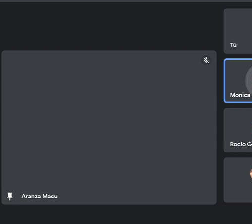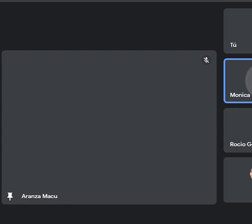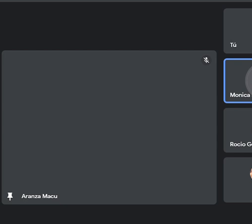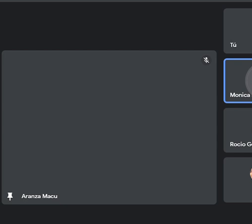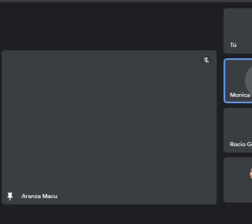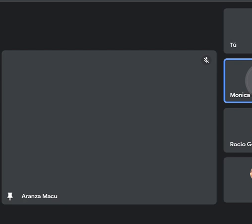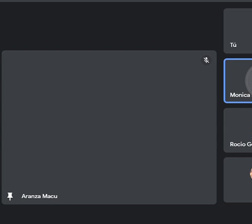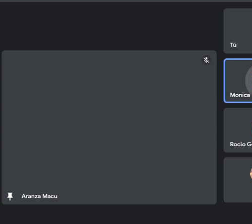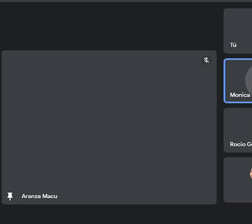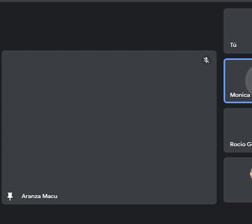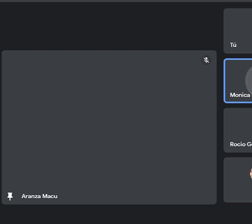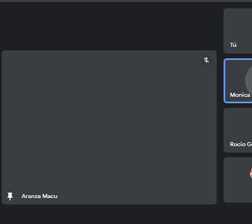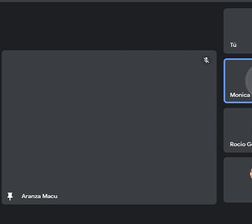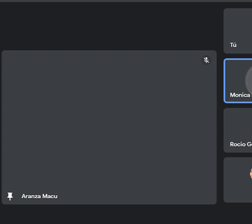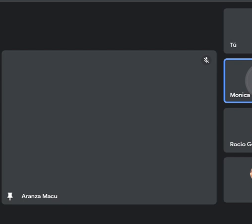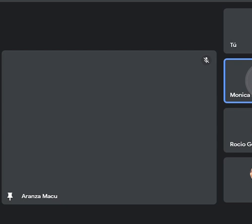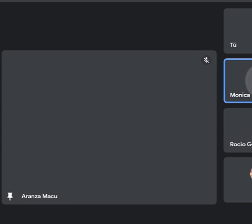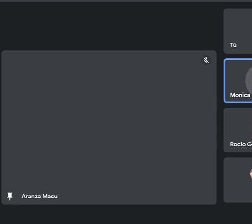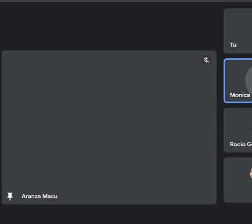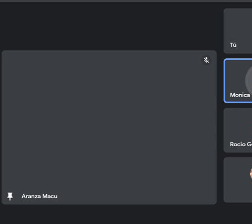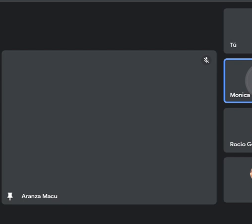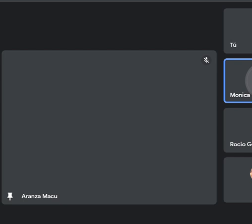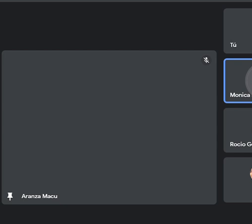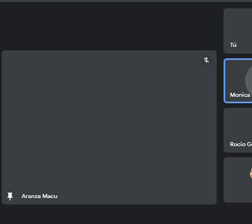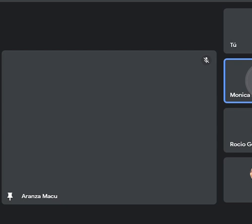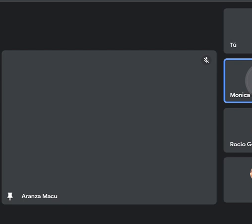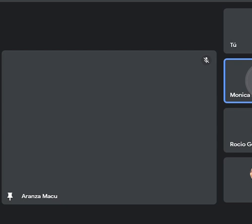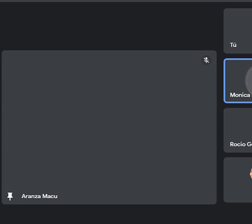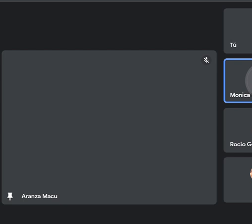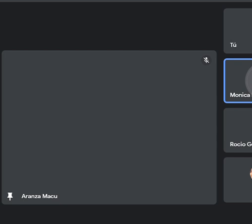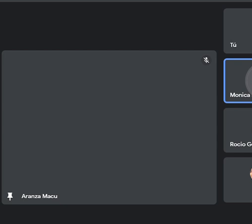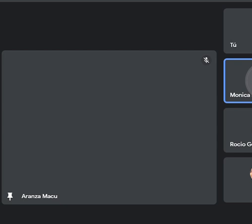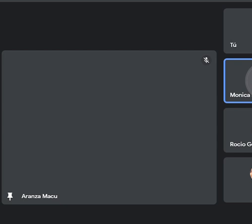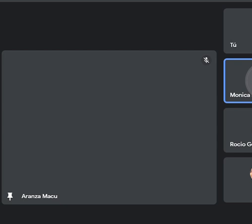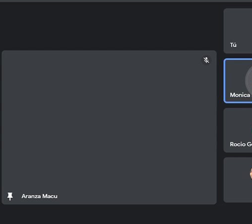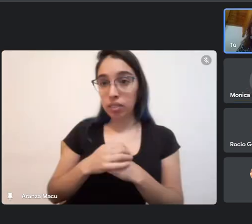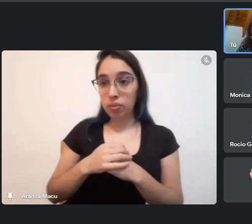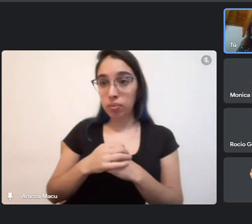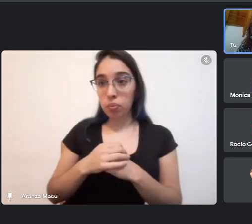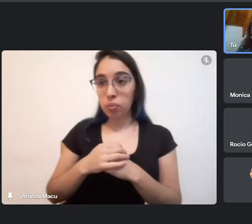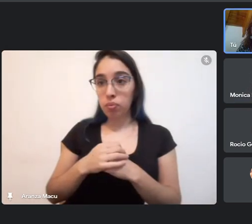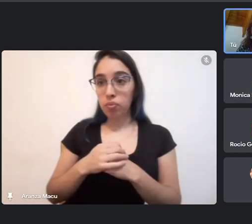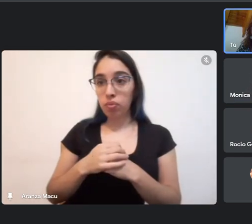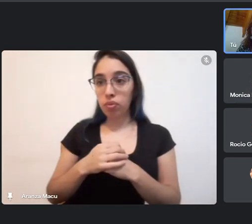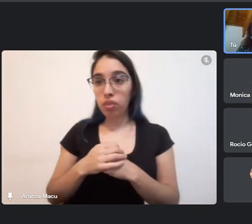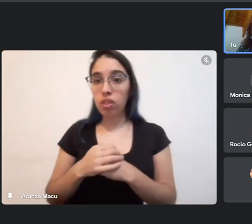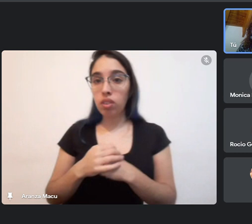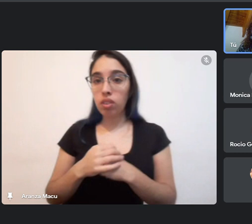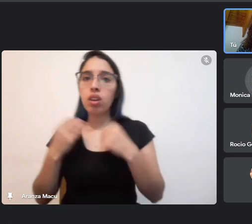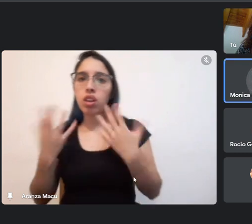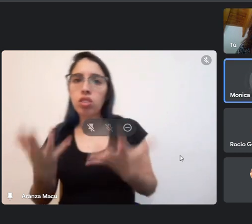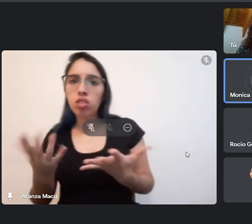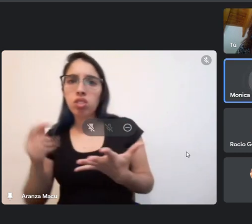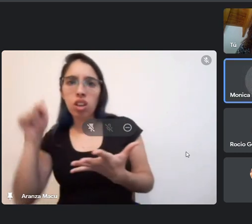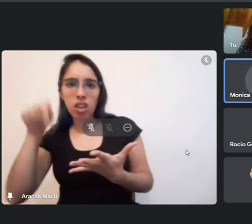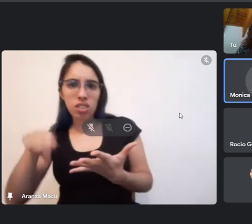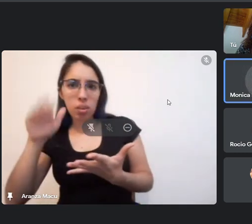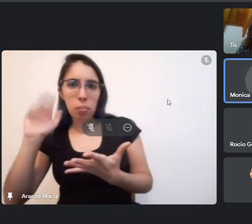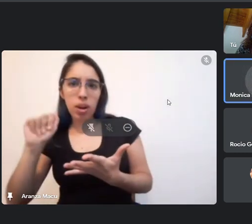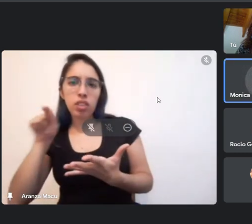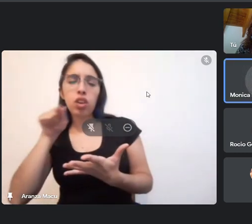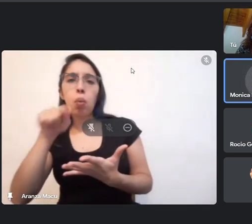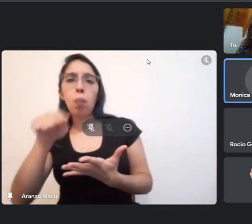diciendo. Vos Claro, el martes, sí. ese mismo día vas a tener recuperatorio y final. Claro, yo